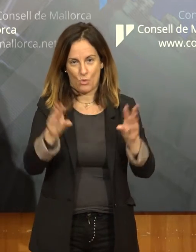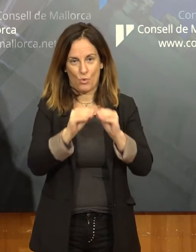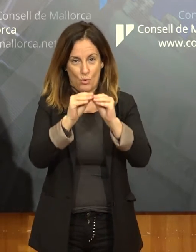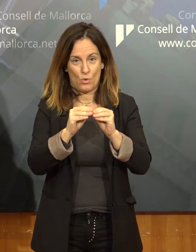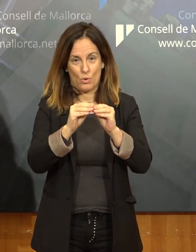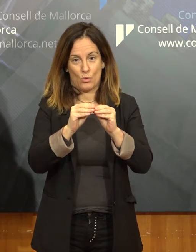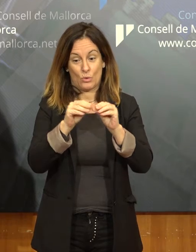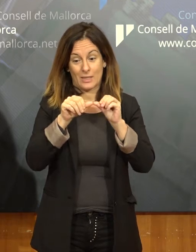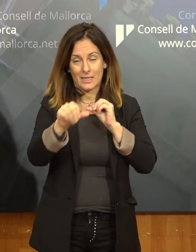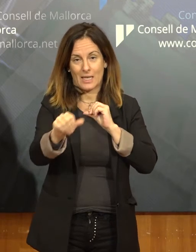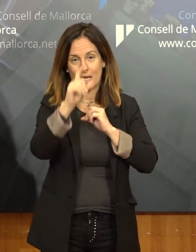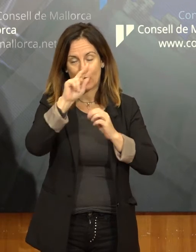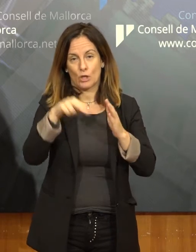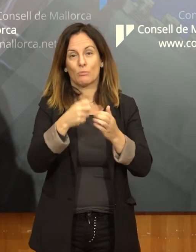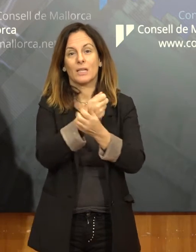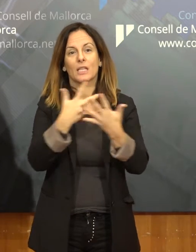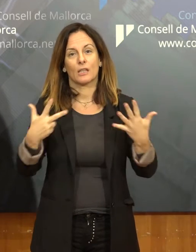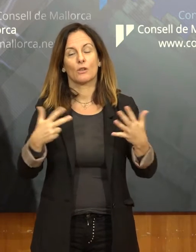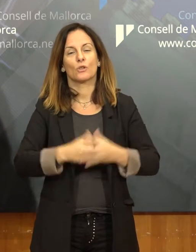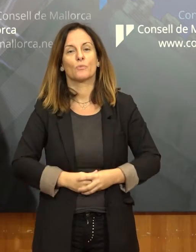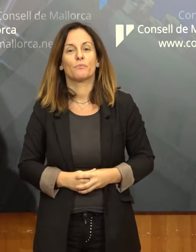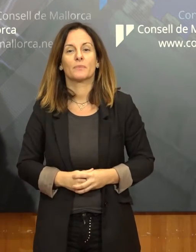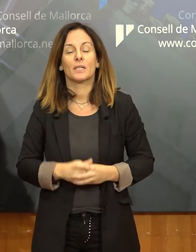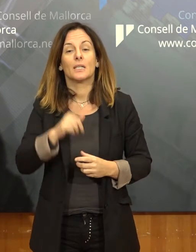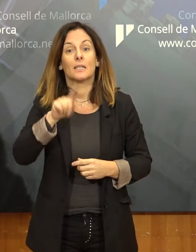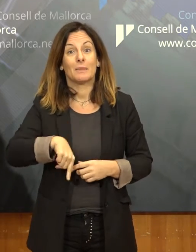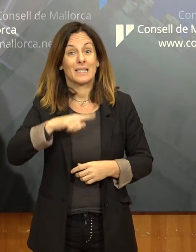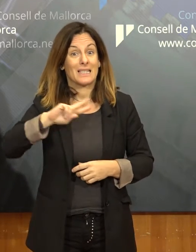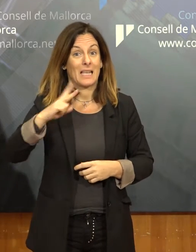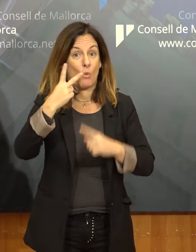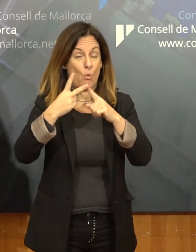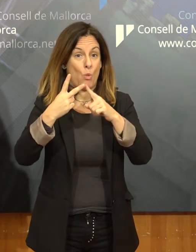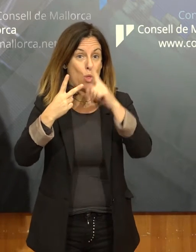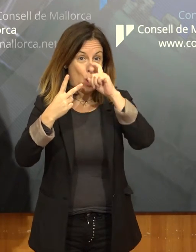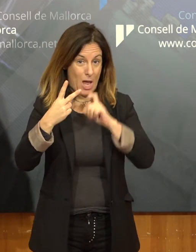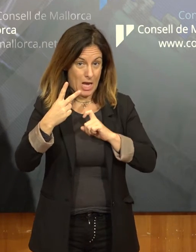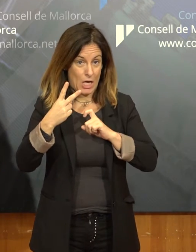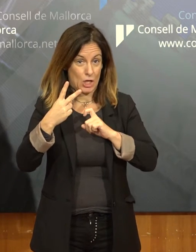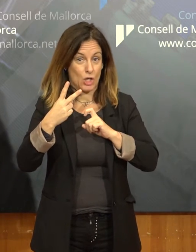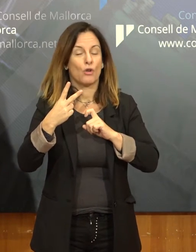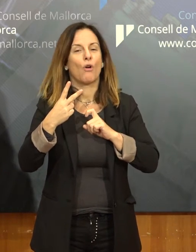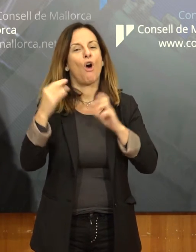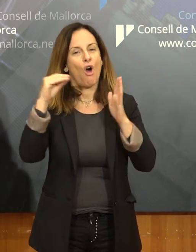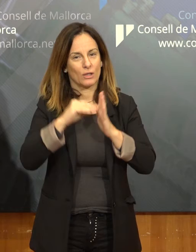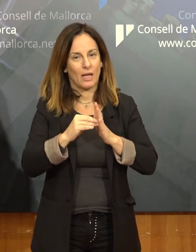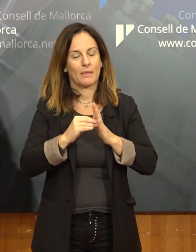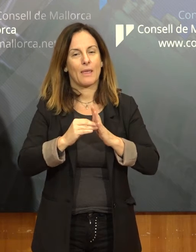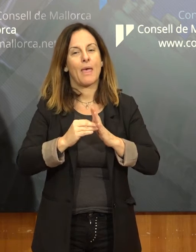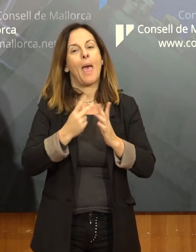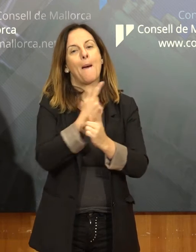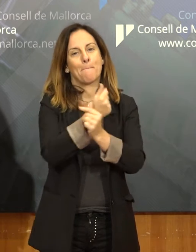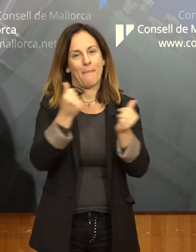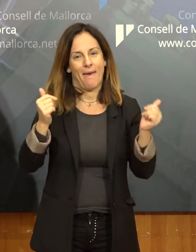ajuntaments, els ajuda i concretament ens referim a que per segona i consecutiu pagaran menys per a tractament de